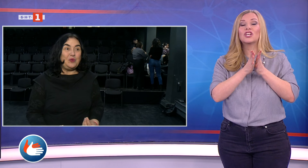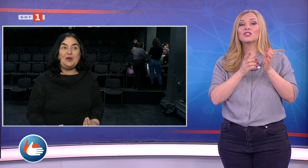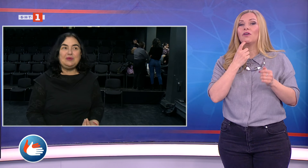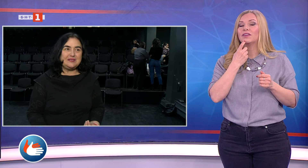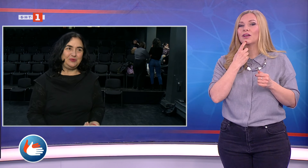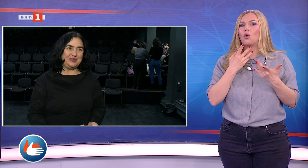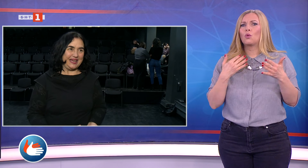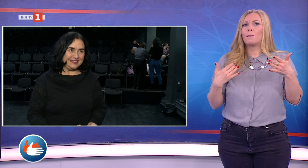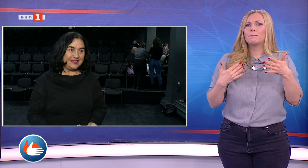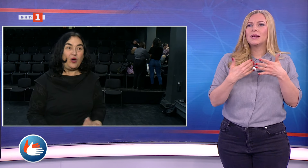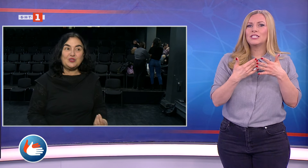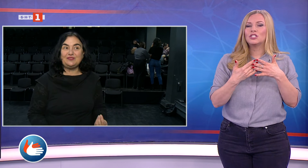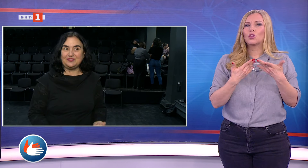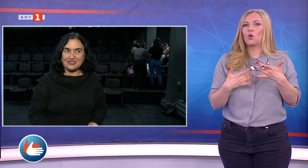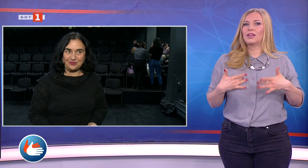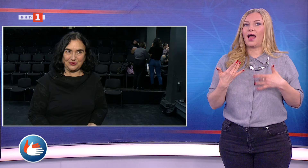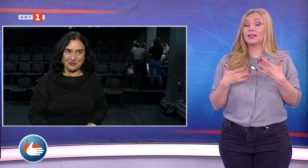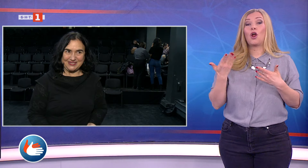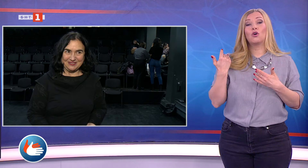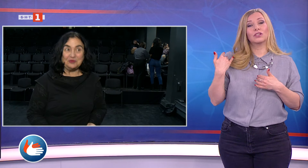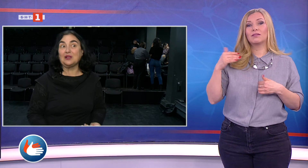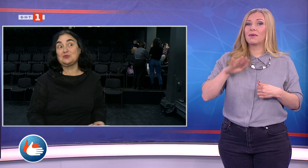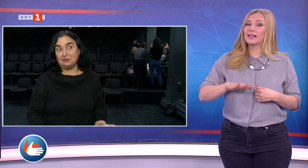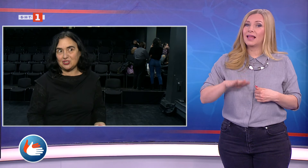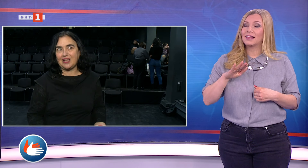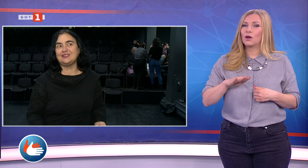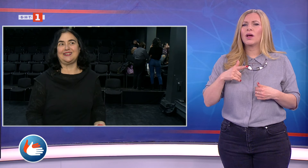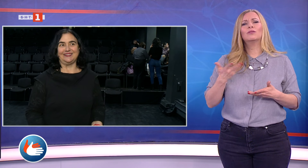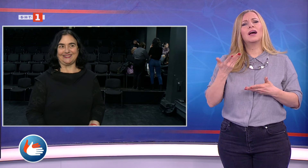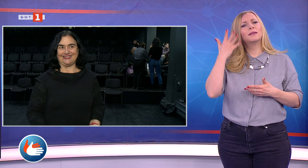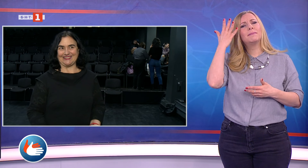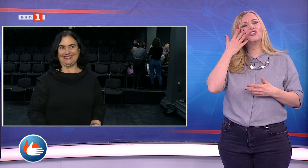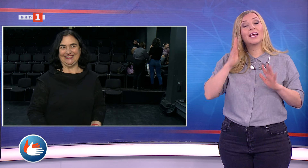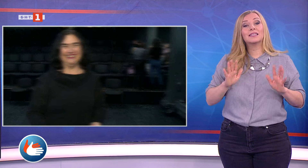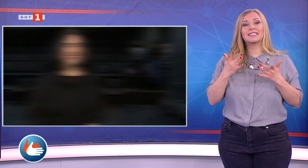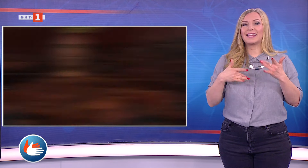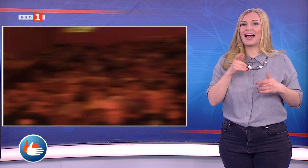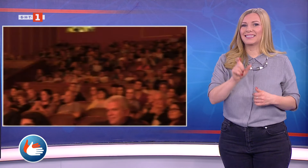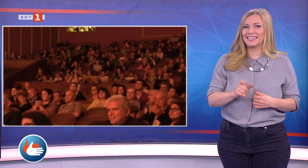е близък до театъра, още в детството си, когато си мечтах да стана актриса.